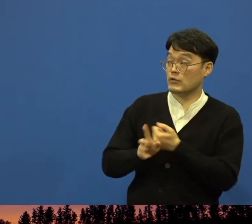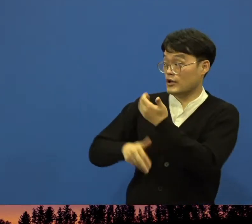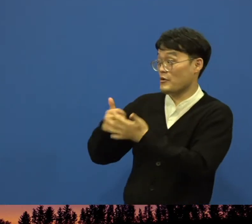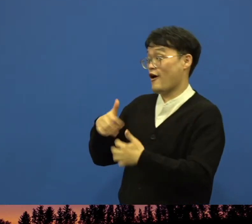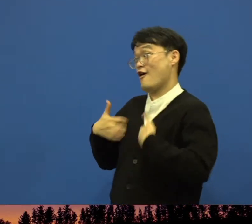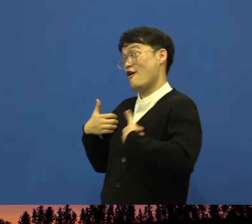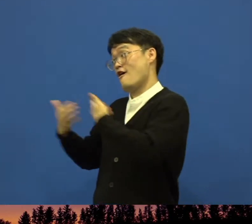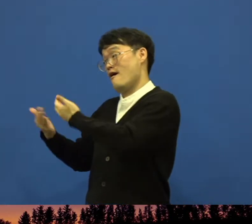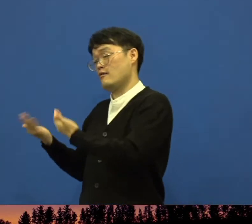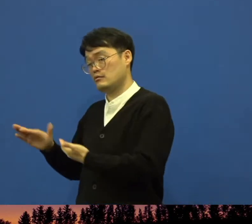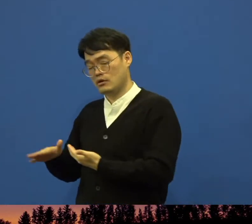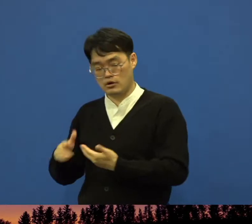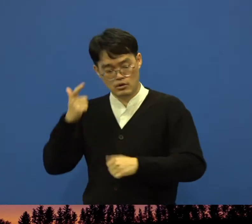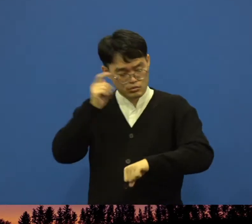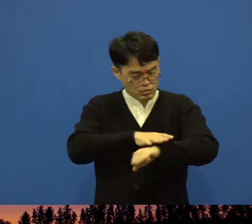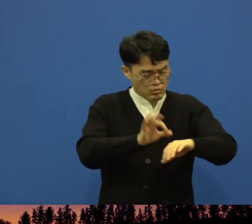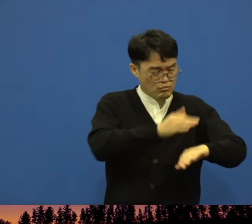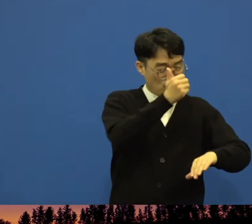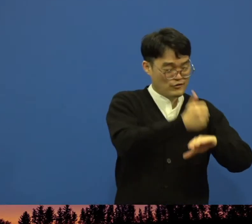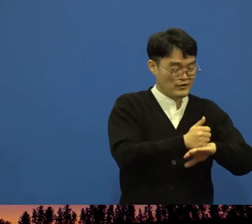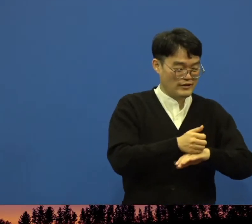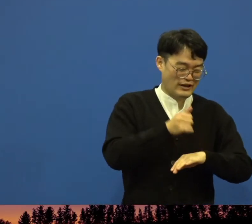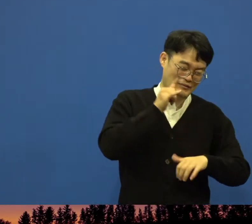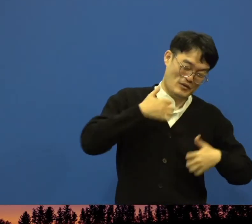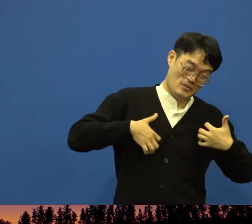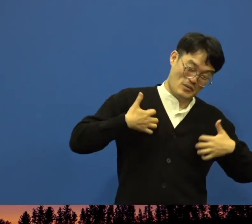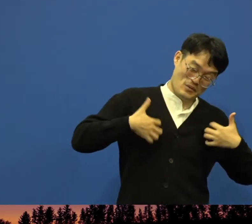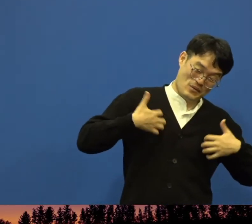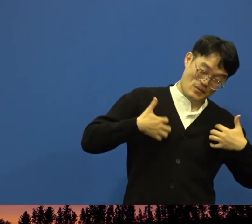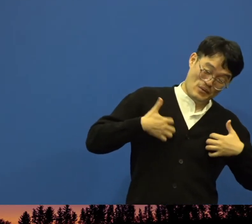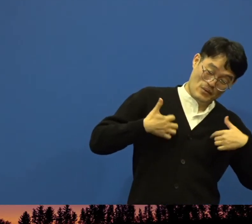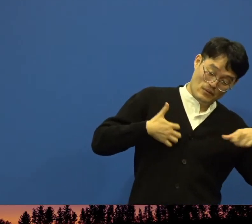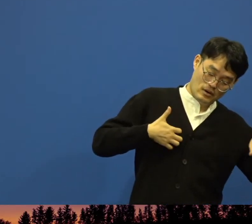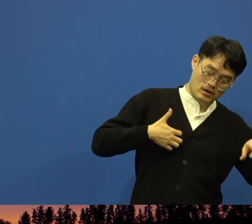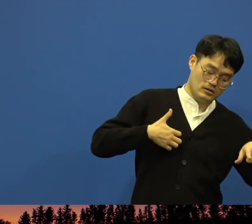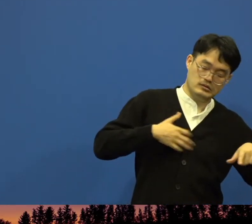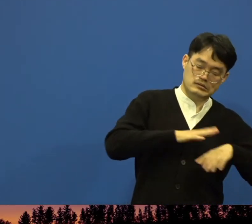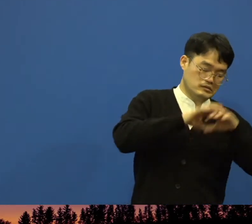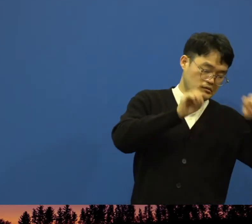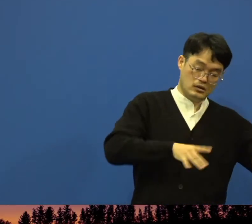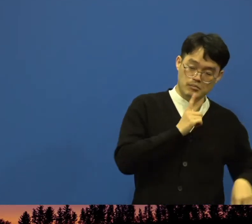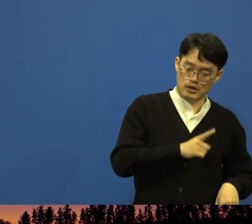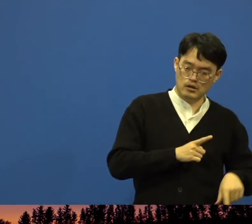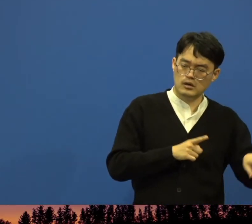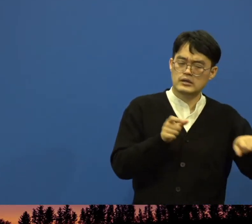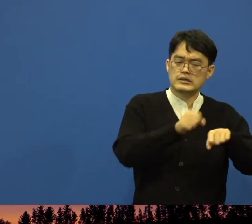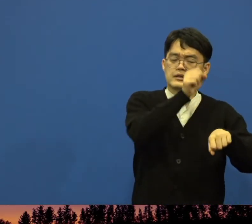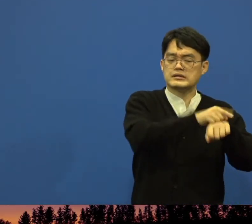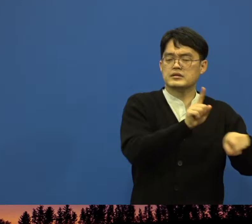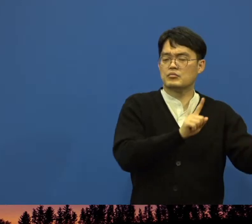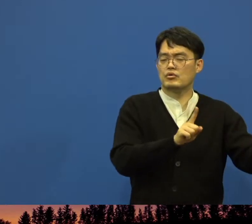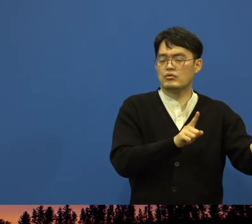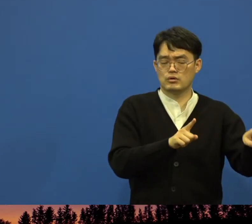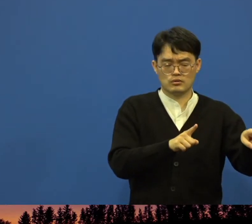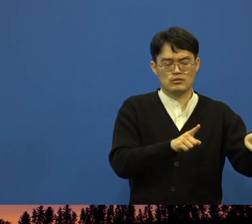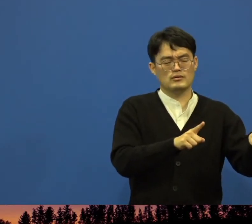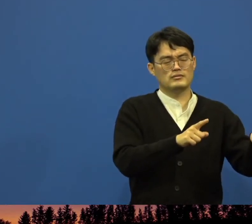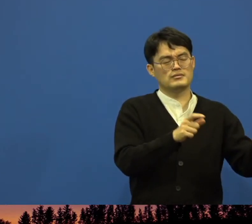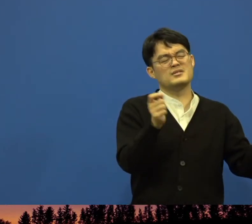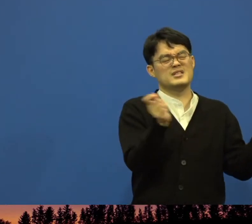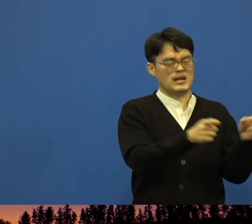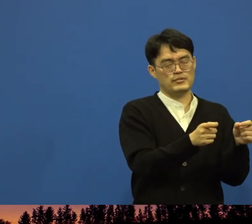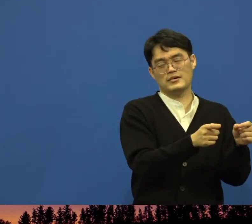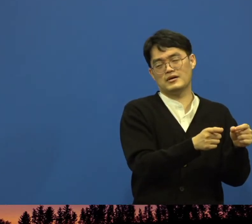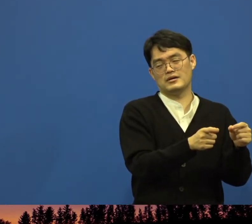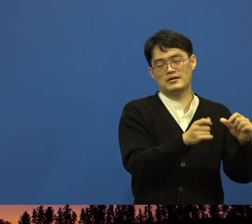쾌락의 특징이 있는데 역시 짧다는 거예요. 즐거움이 있는데 이 세상에서 우리가 추구하는 모든 즐거움의 특징이 뭐냐?